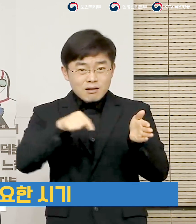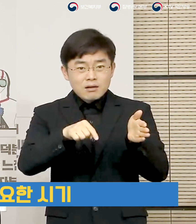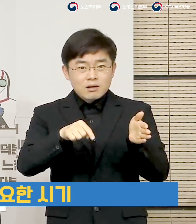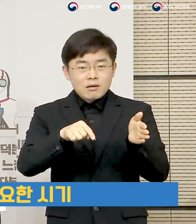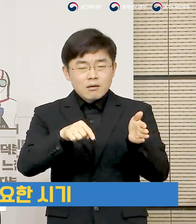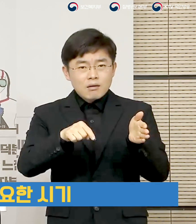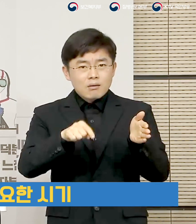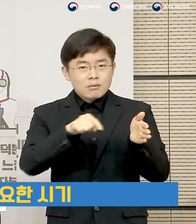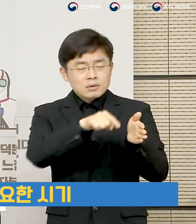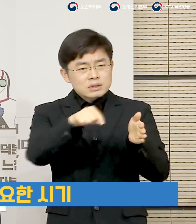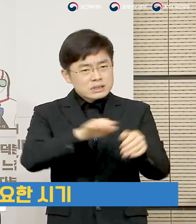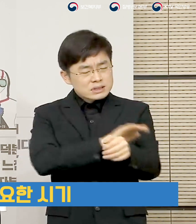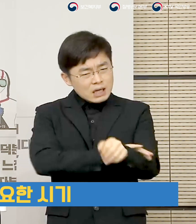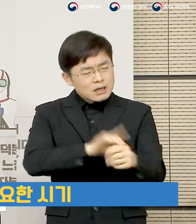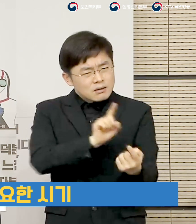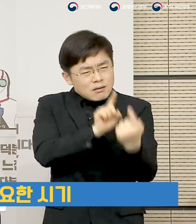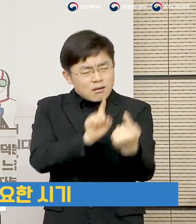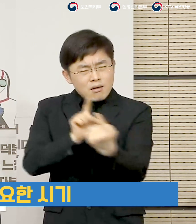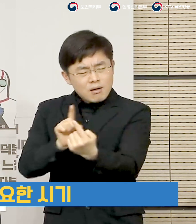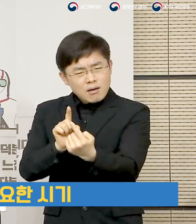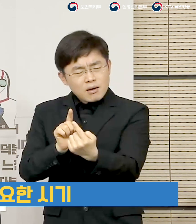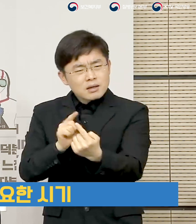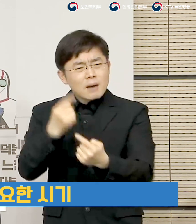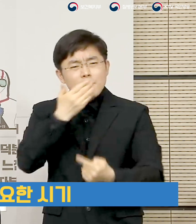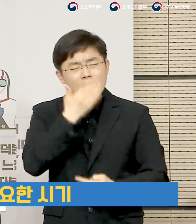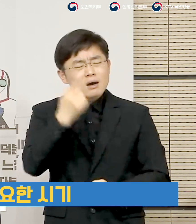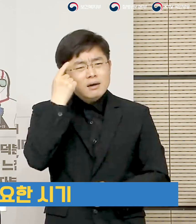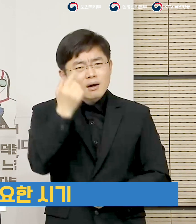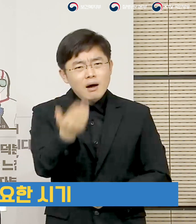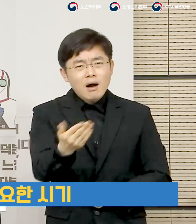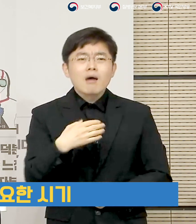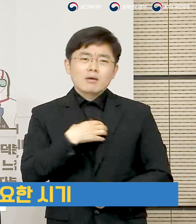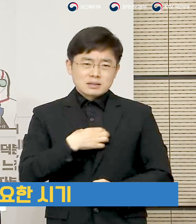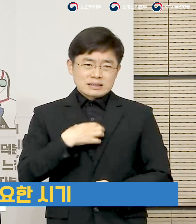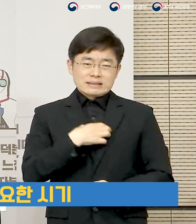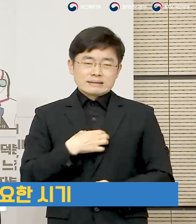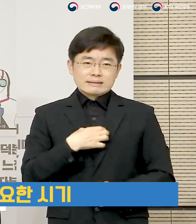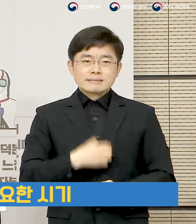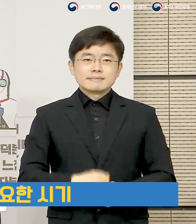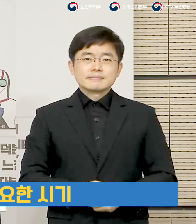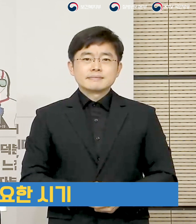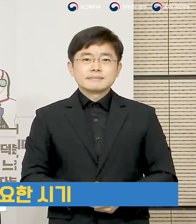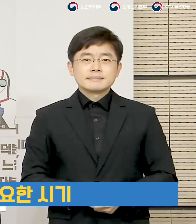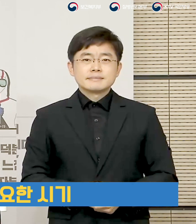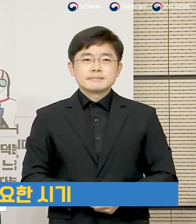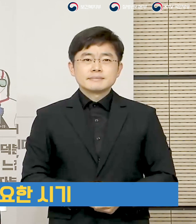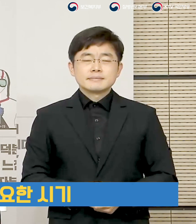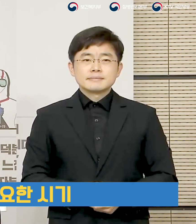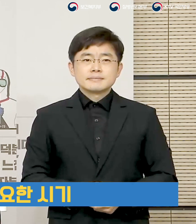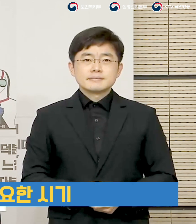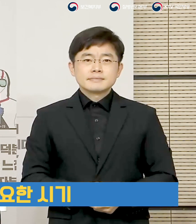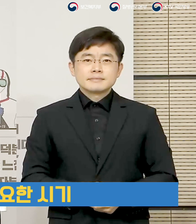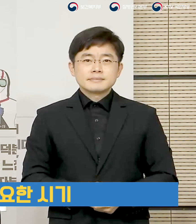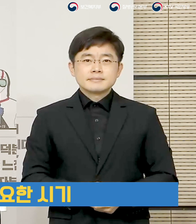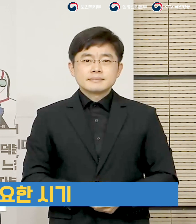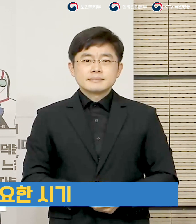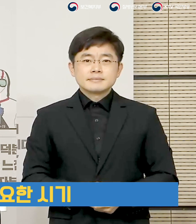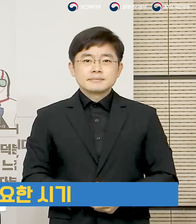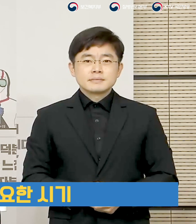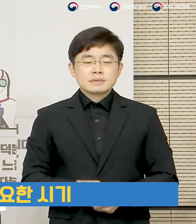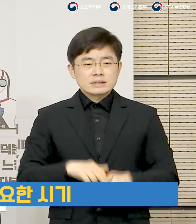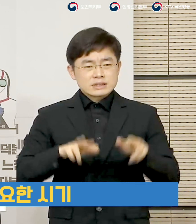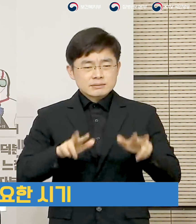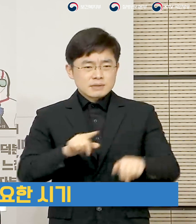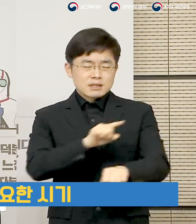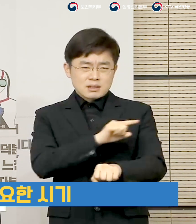얼마만큼 사회적 거리두기를 잘 실천해 주시느냐라는 것이 지금 현재 방역당국의 입장에서는